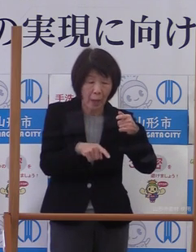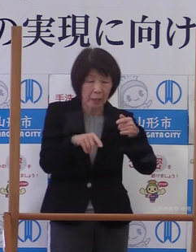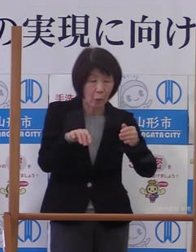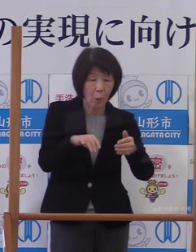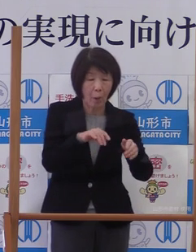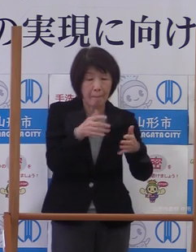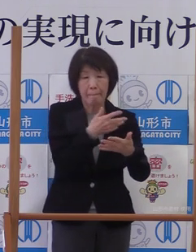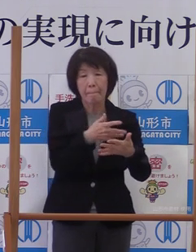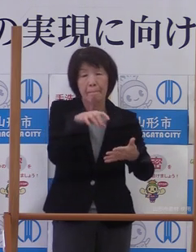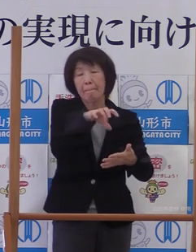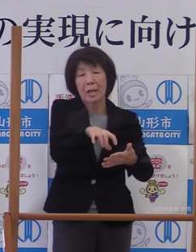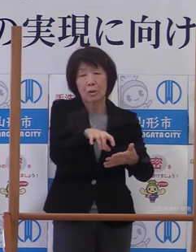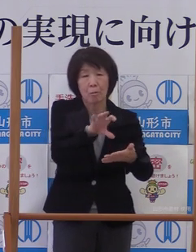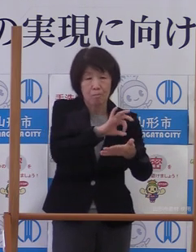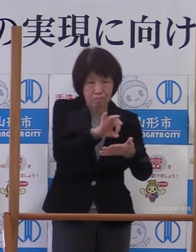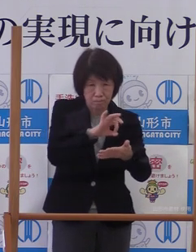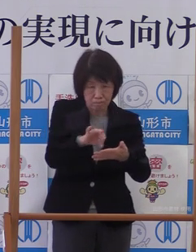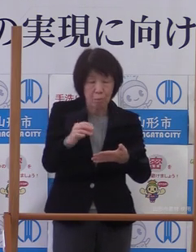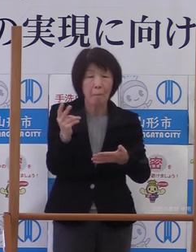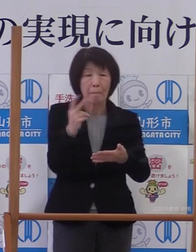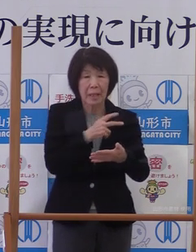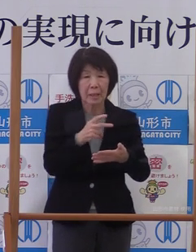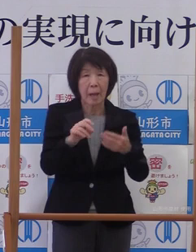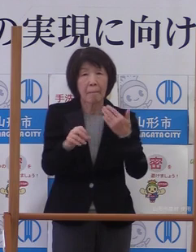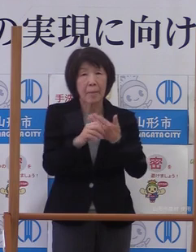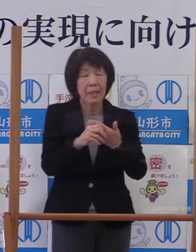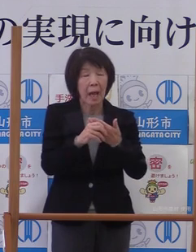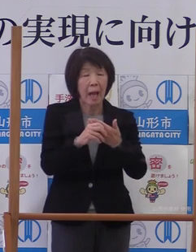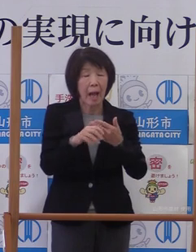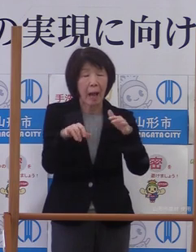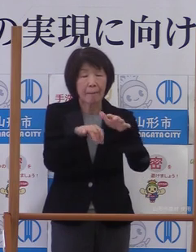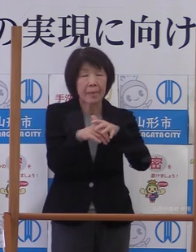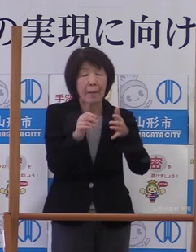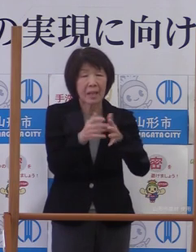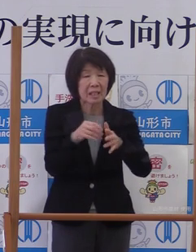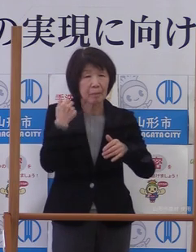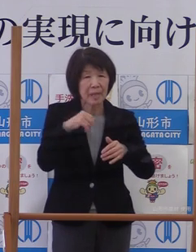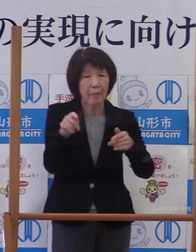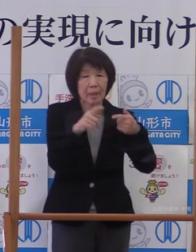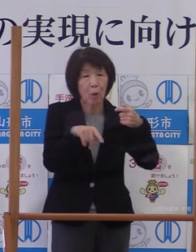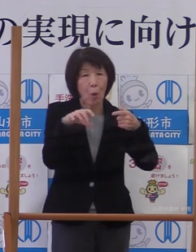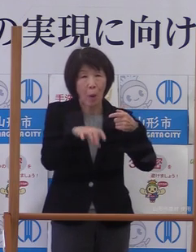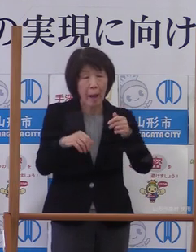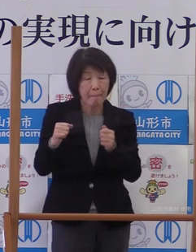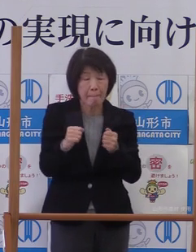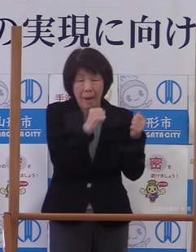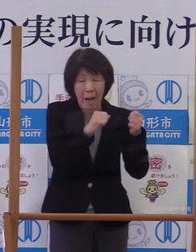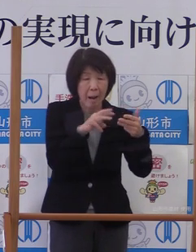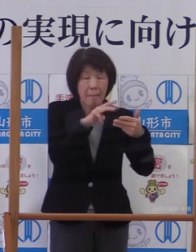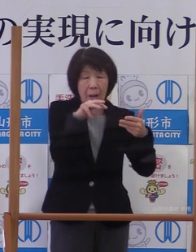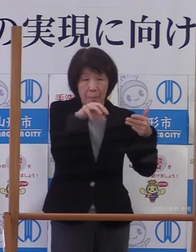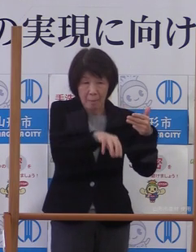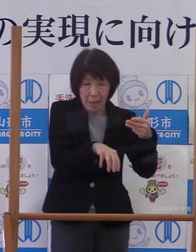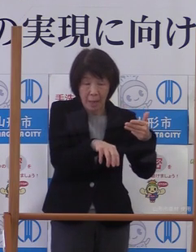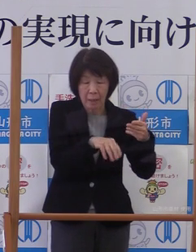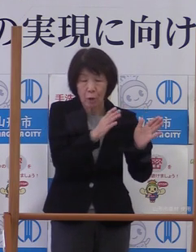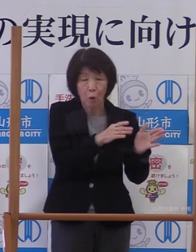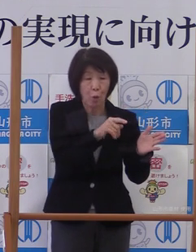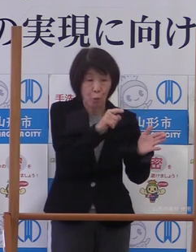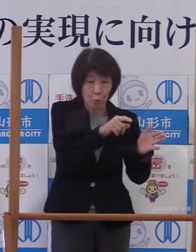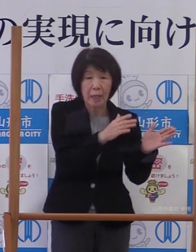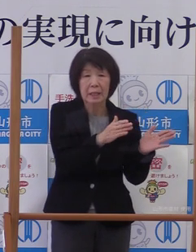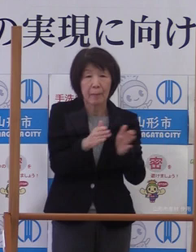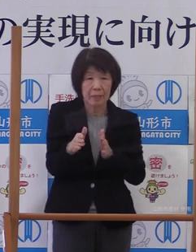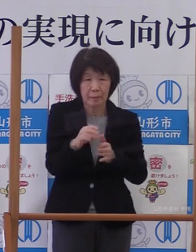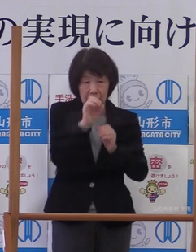を行うとともに、仮称宮町南公園を防災上の一時避難所として整備するため測